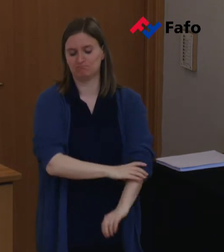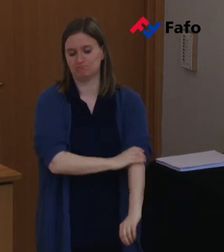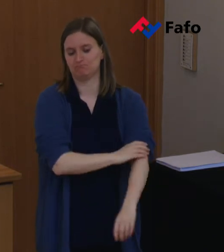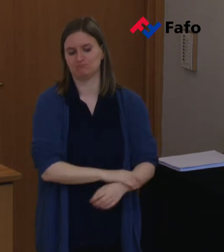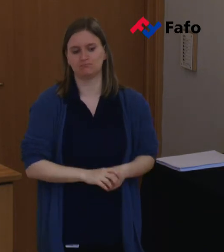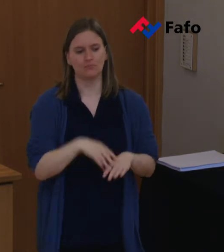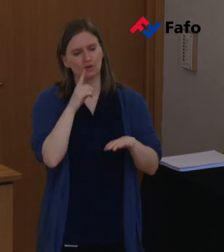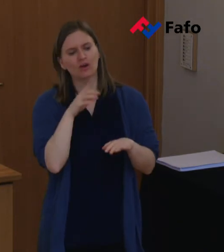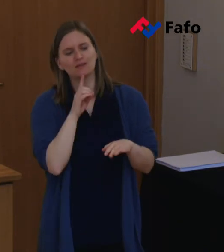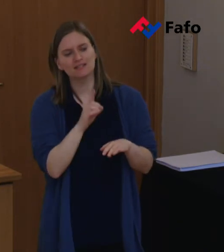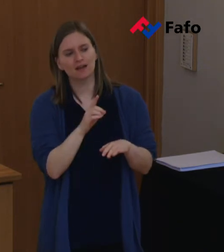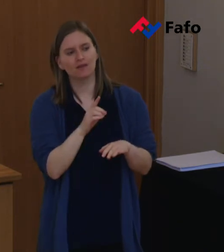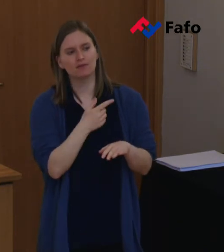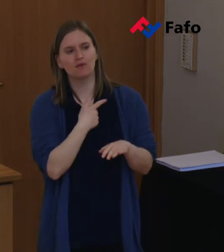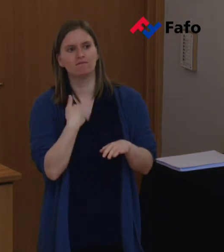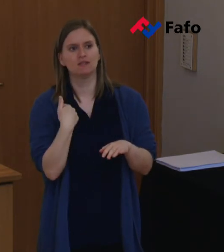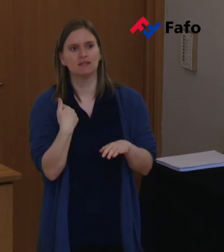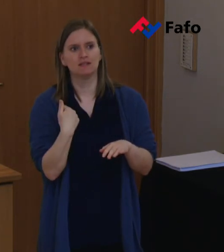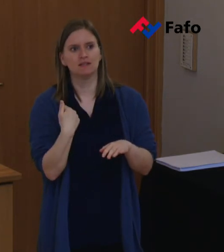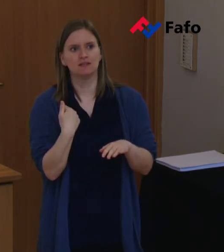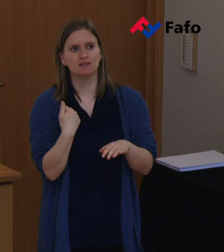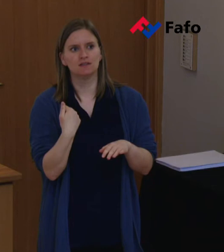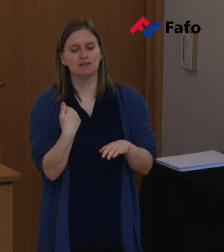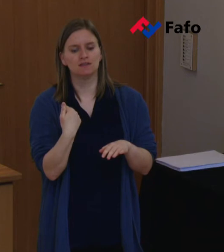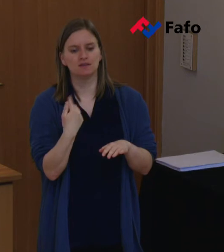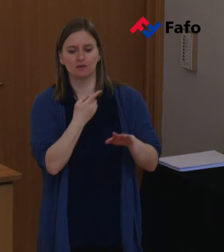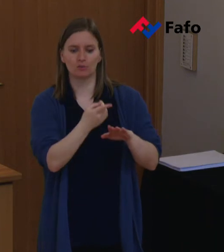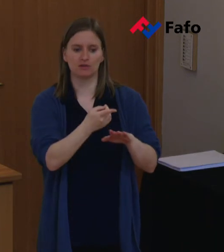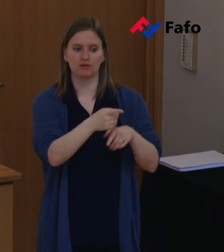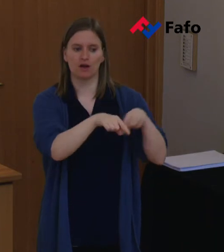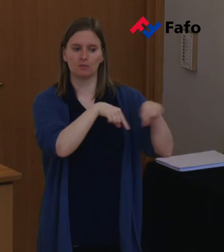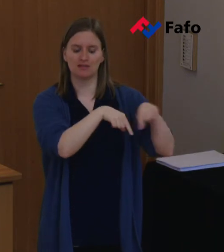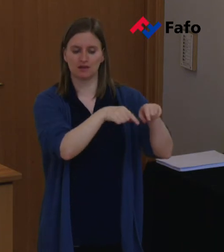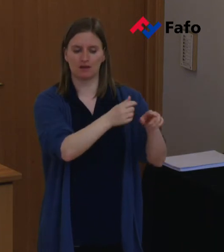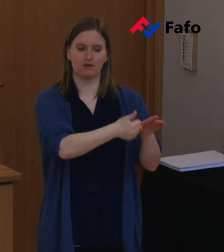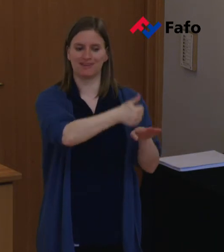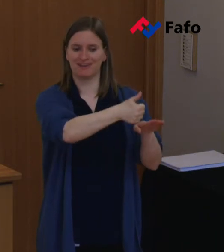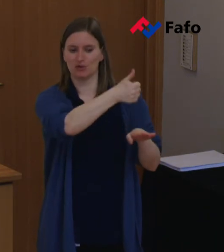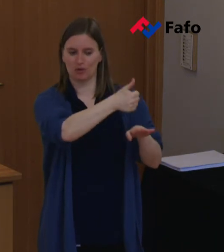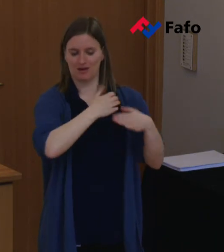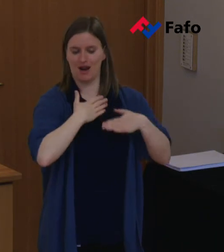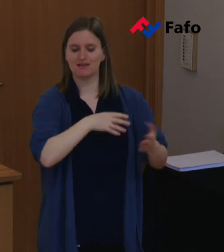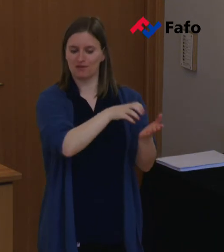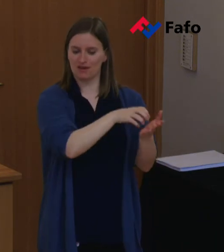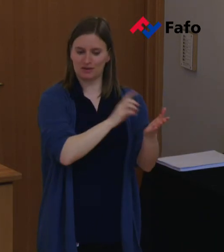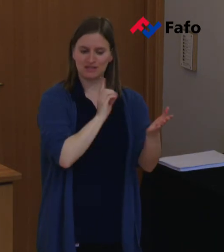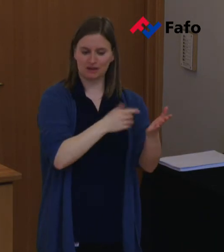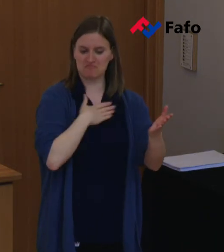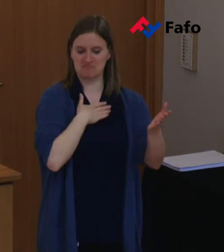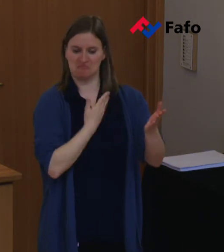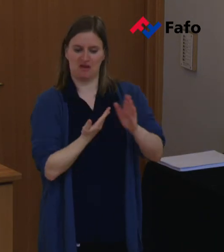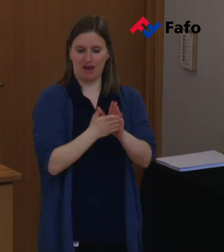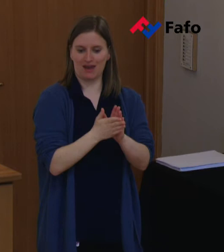at når vi da kom til administrerende direktør i Helse Vest og sa at vi ville gå inn i et